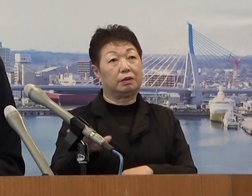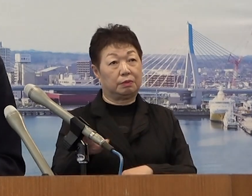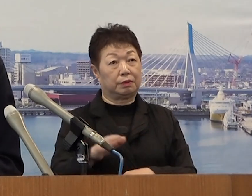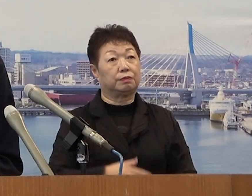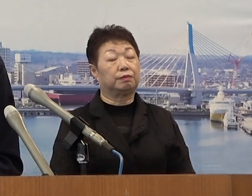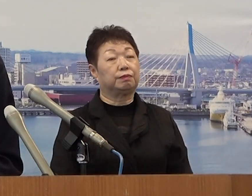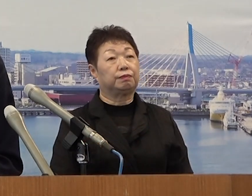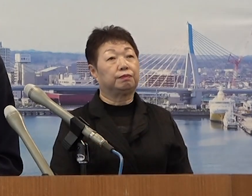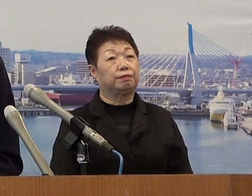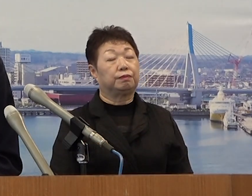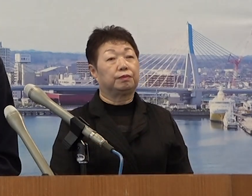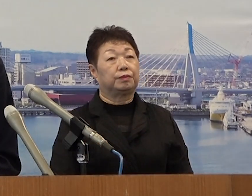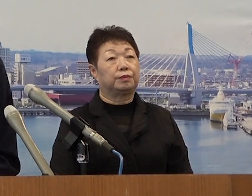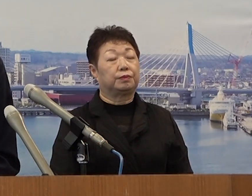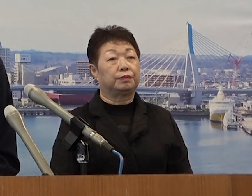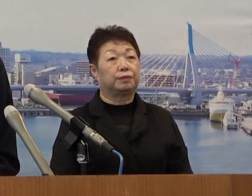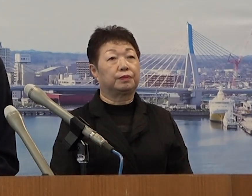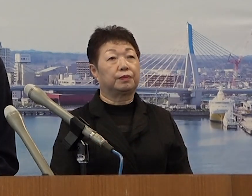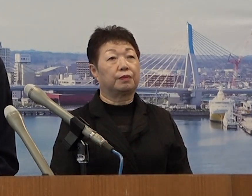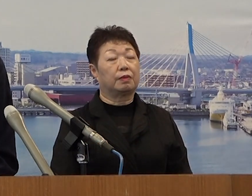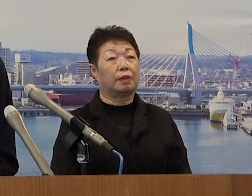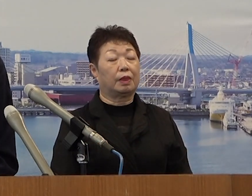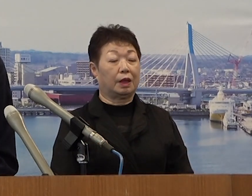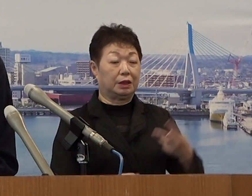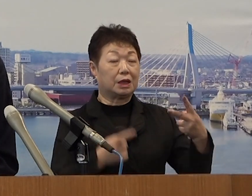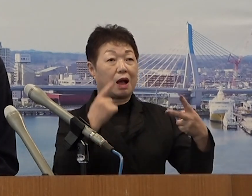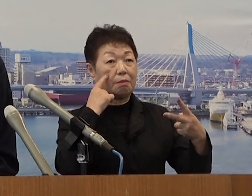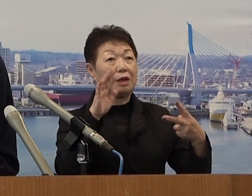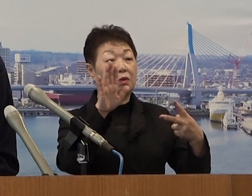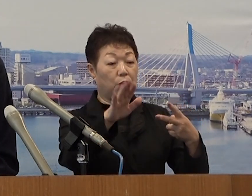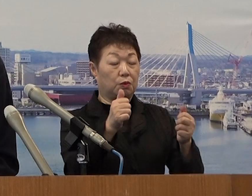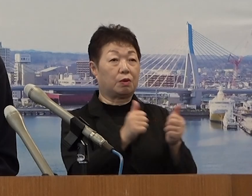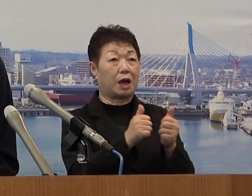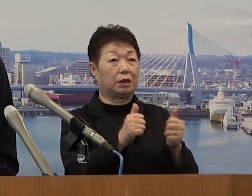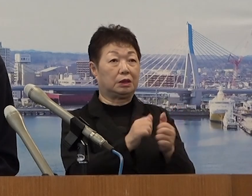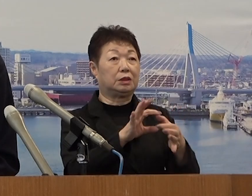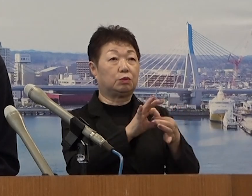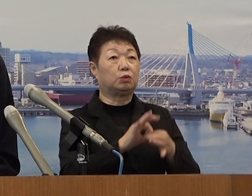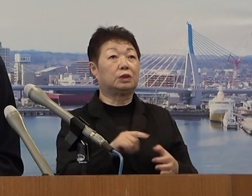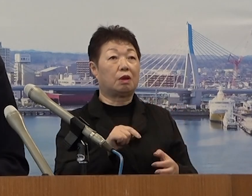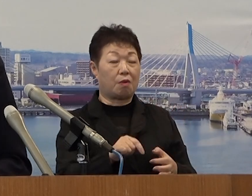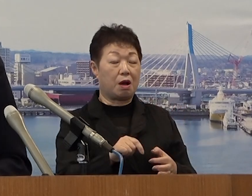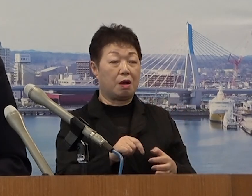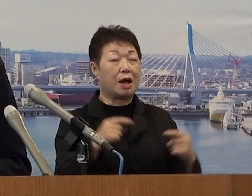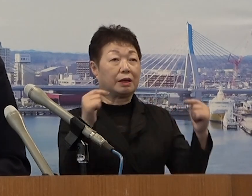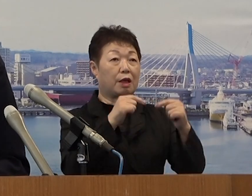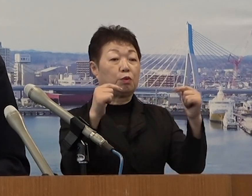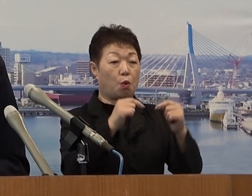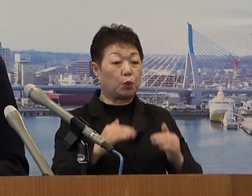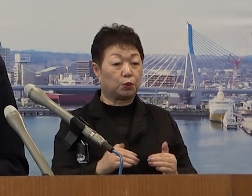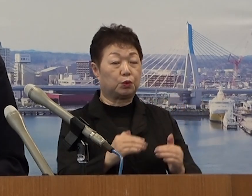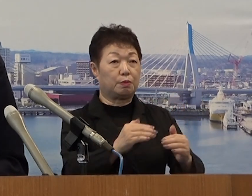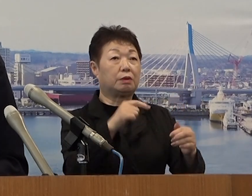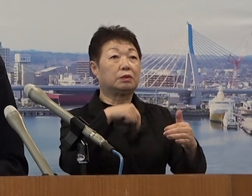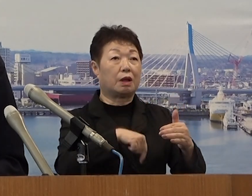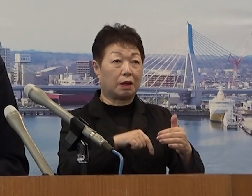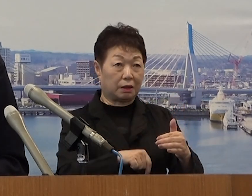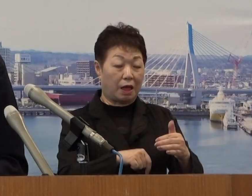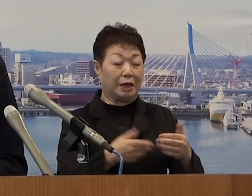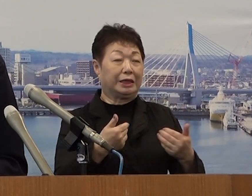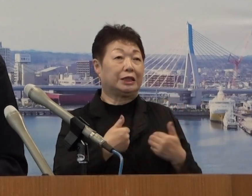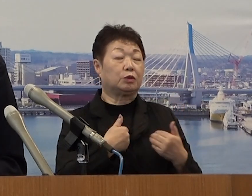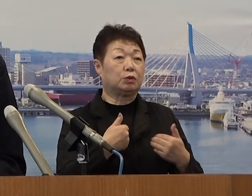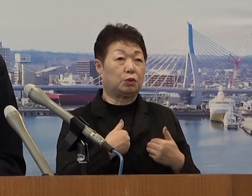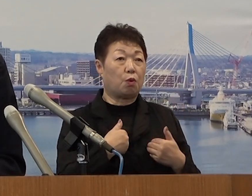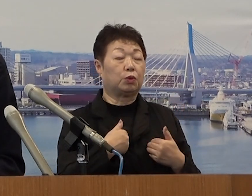。また2回目以降の会議におきましては、検討を進めていく上で必要